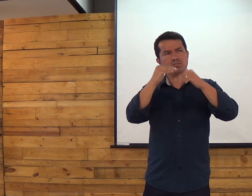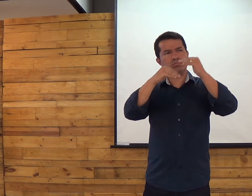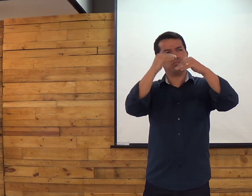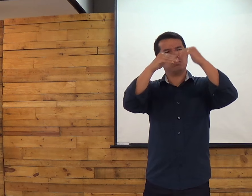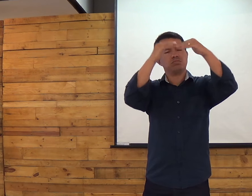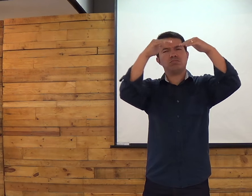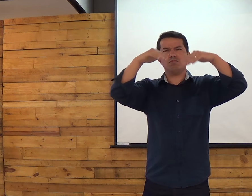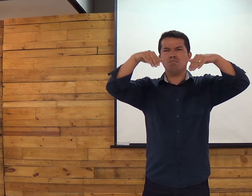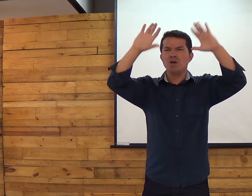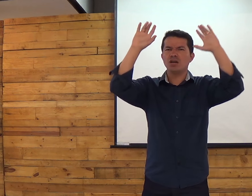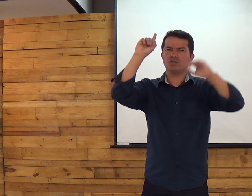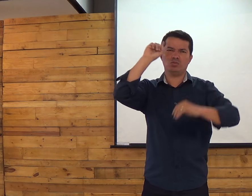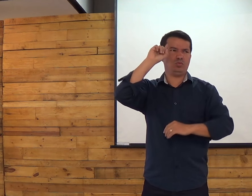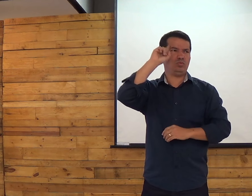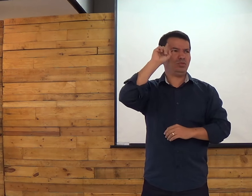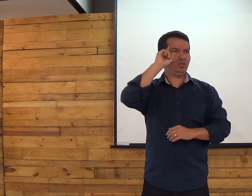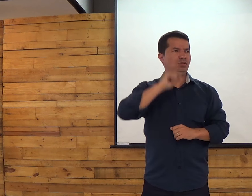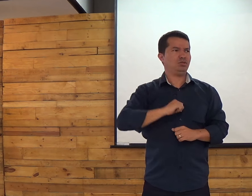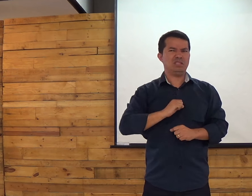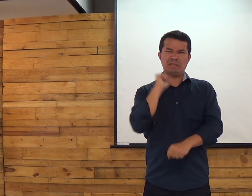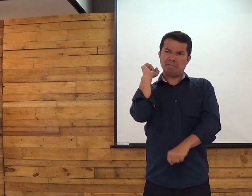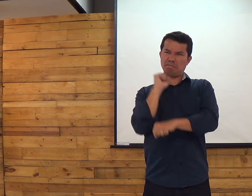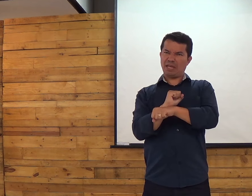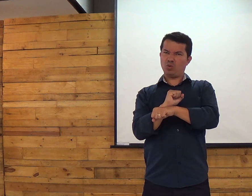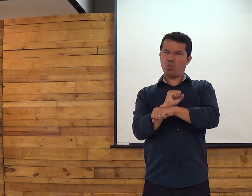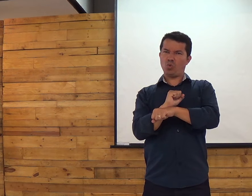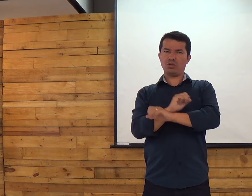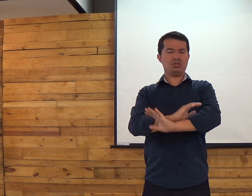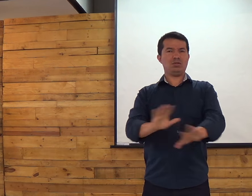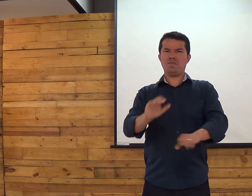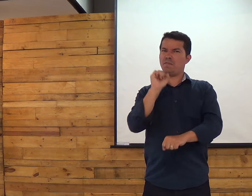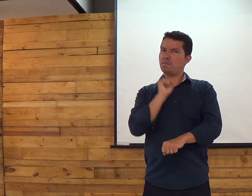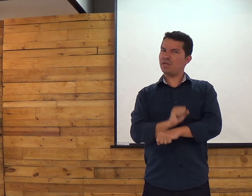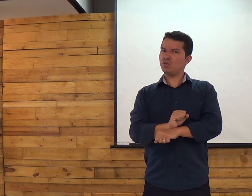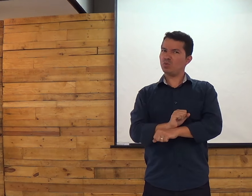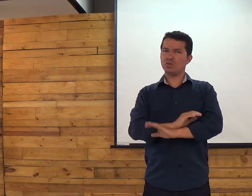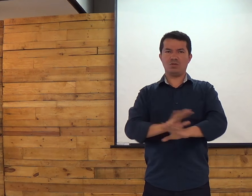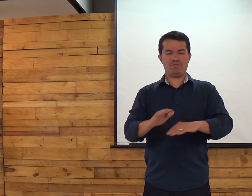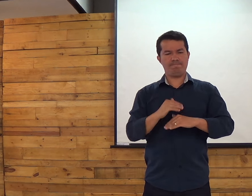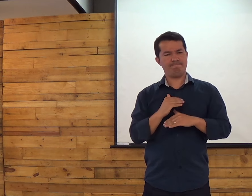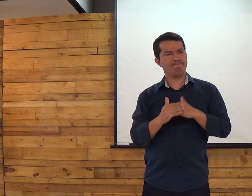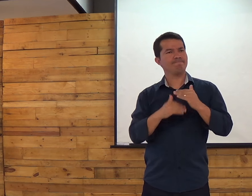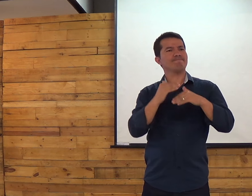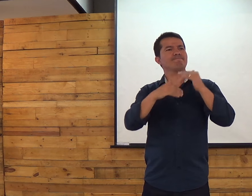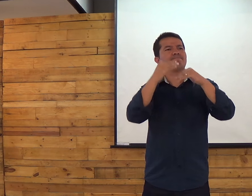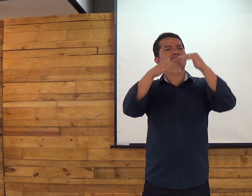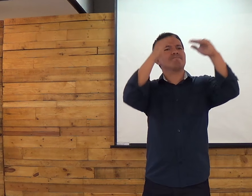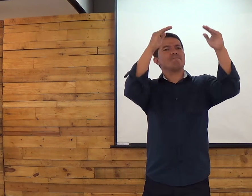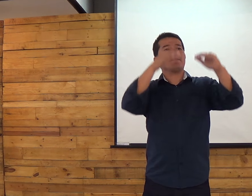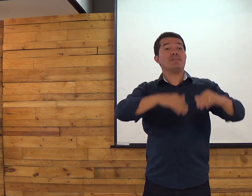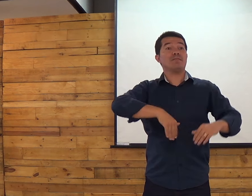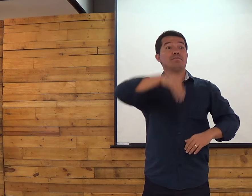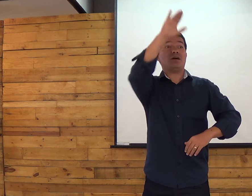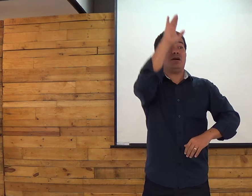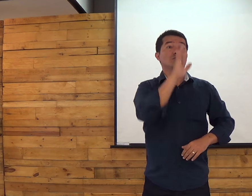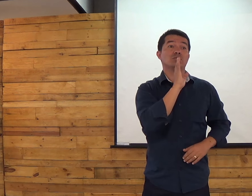Senhor, ore e você há de se desenvolver mais. Todos os dias não parará